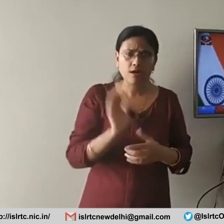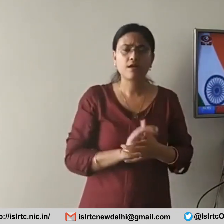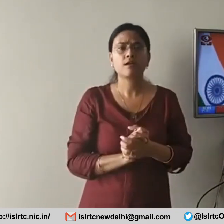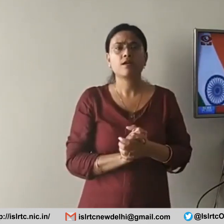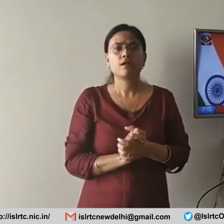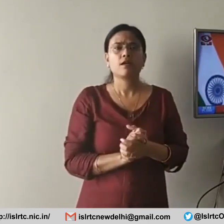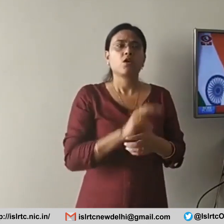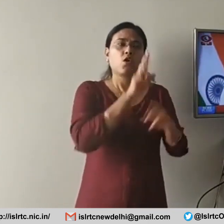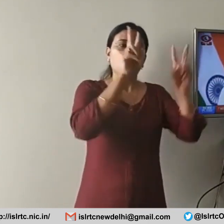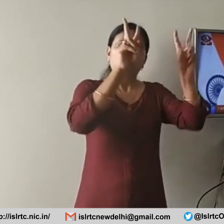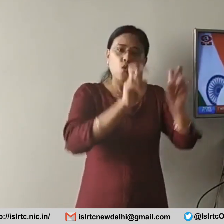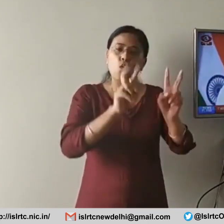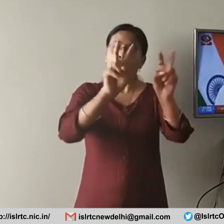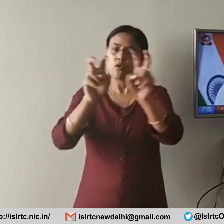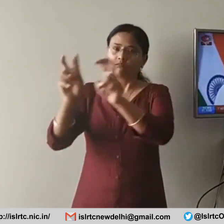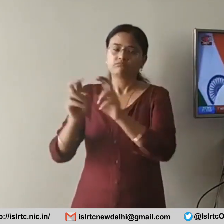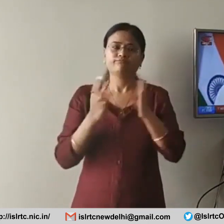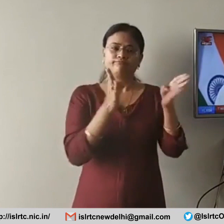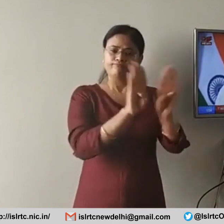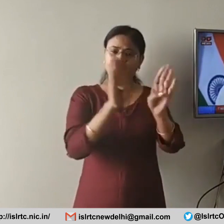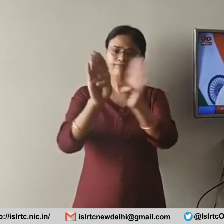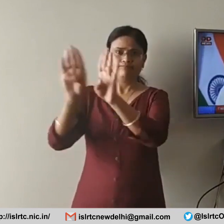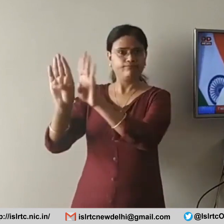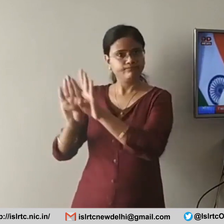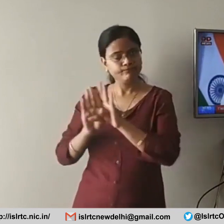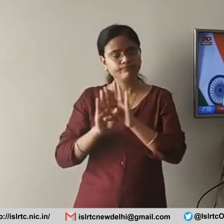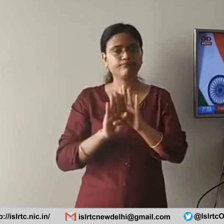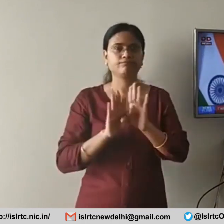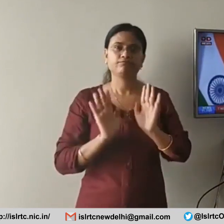लॉकडाउन में ही रहना होगा। इस दौरान हमें